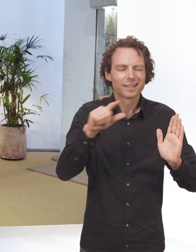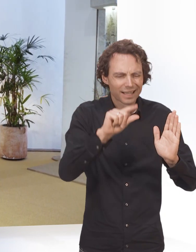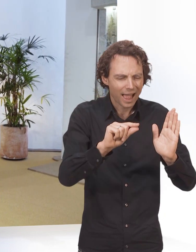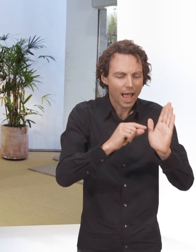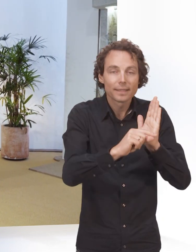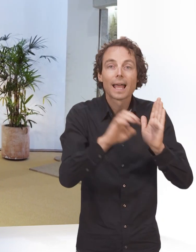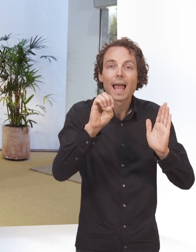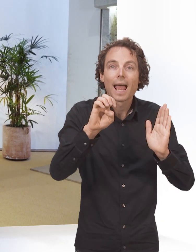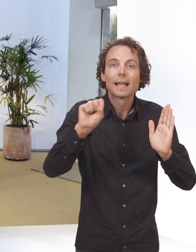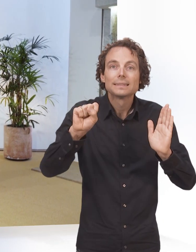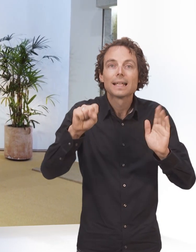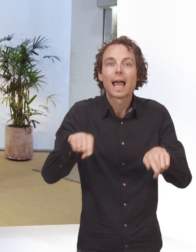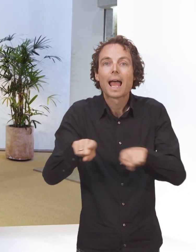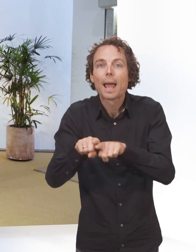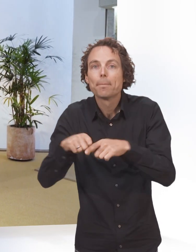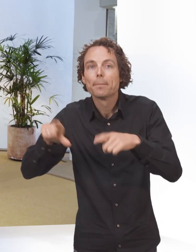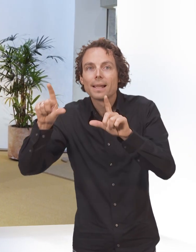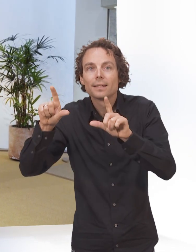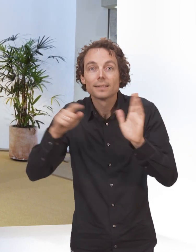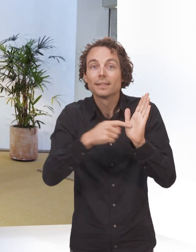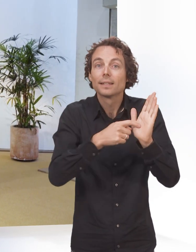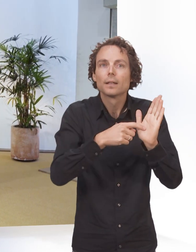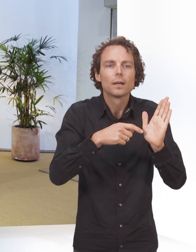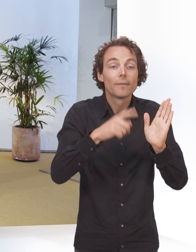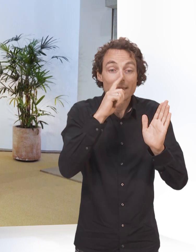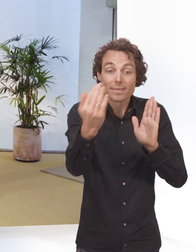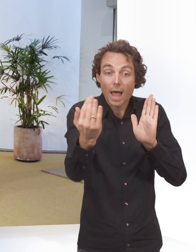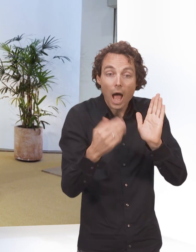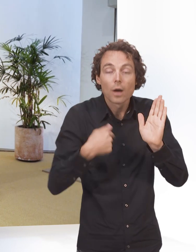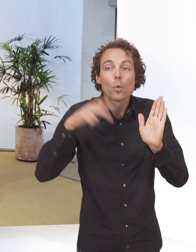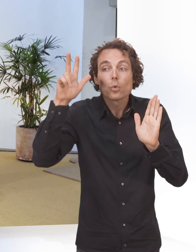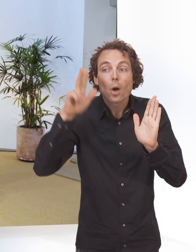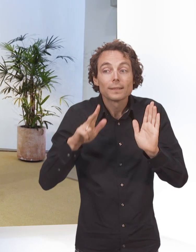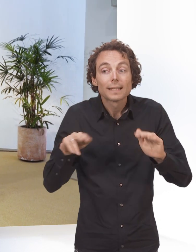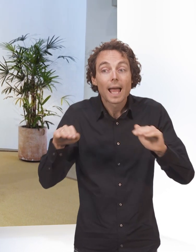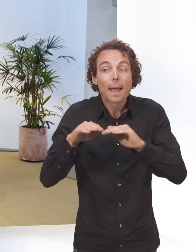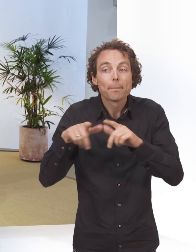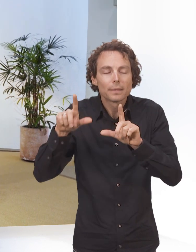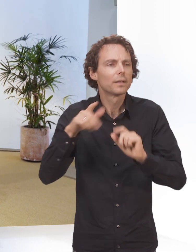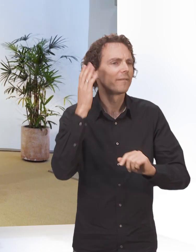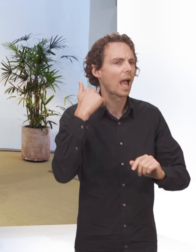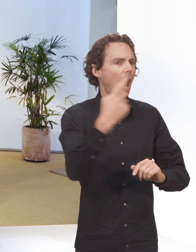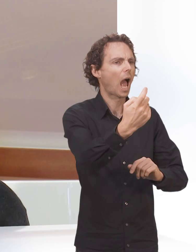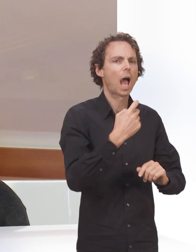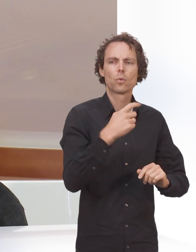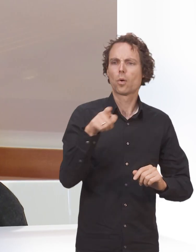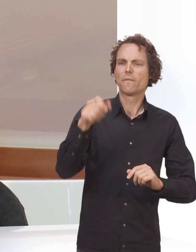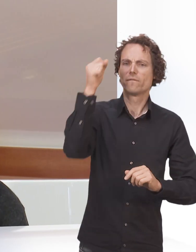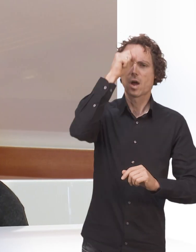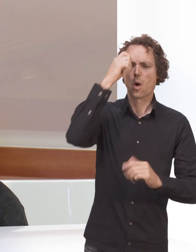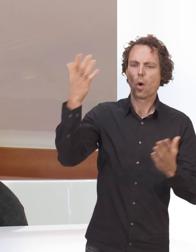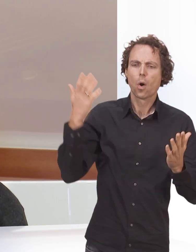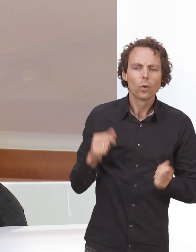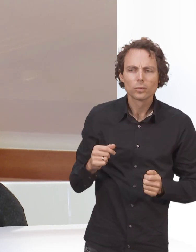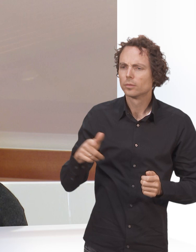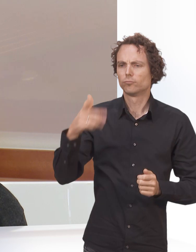steht ES-Ebenbild. Ich bin Gottes Ebenbild, wenn die Leute nah rankommen. Da kam eine Frau und sagte, so ein Verrückter, sagen wir, haben Sie